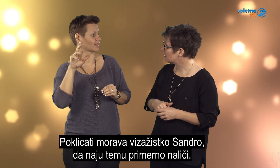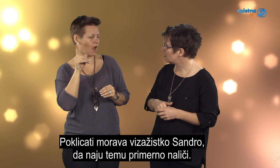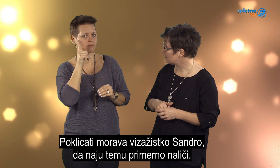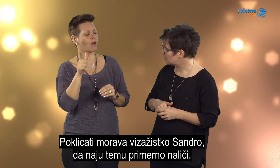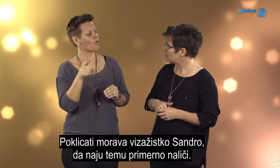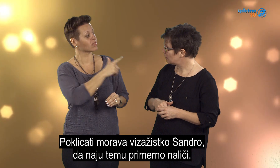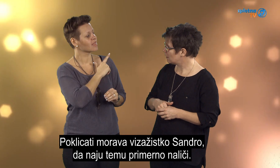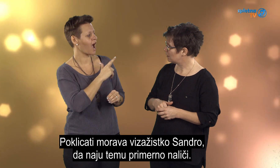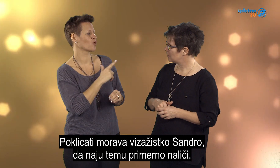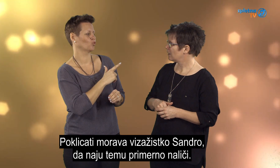naj jo temu primerno naliči.